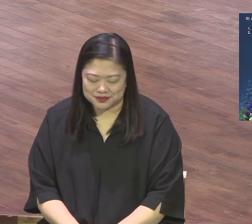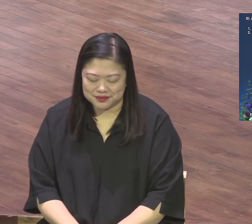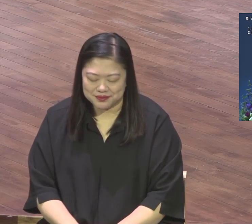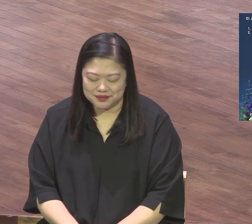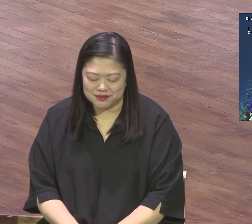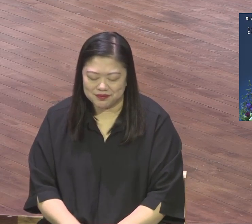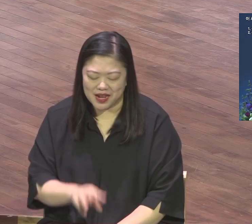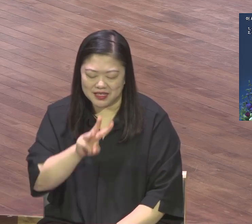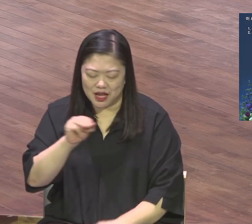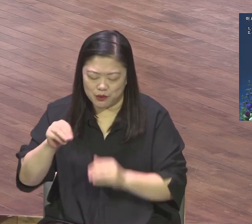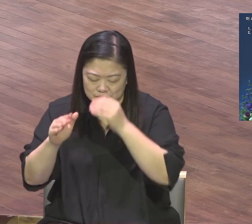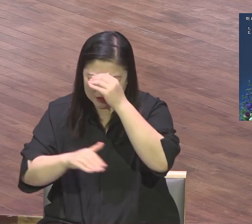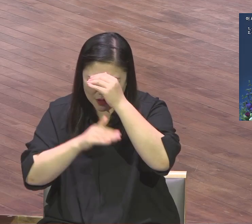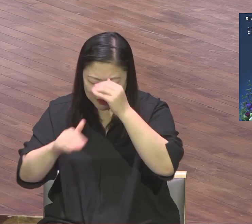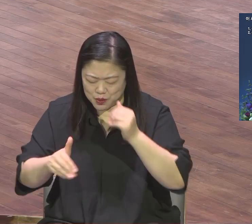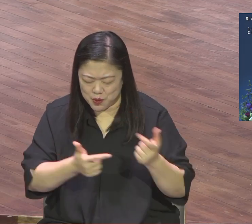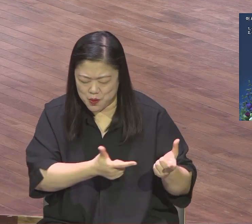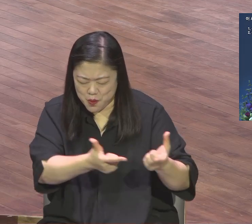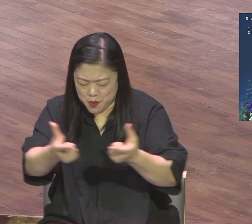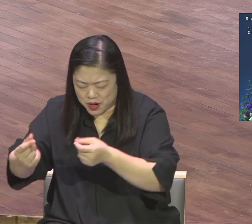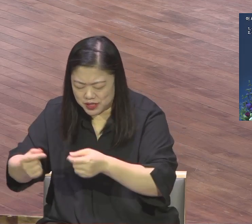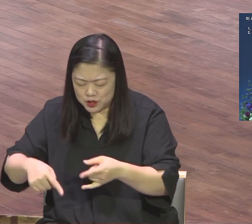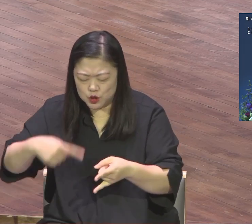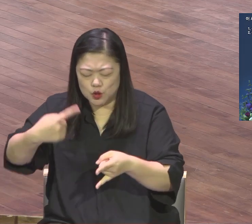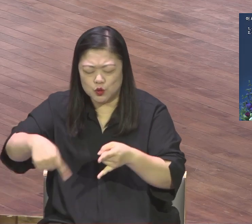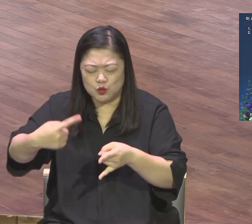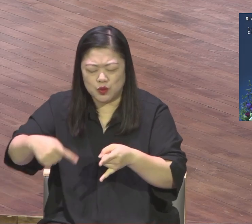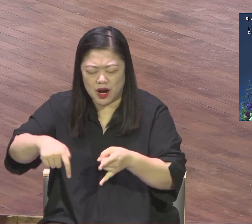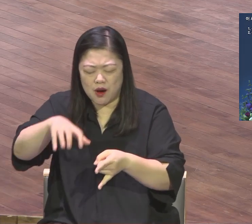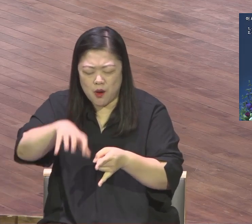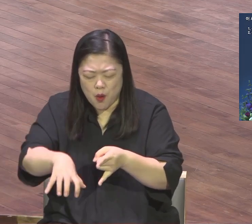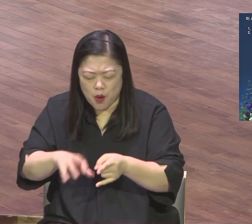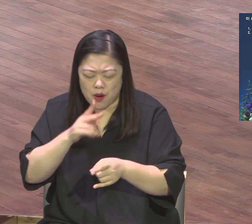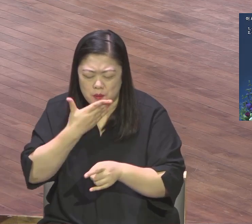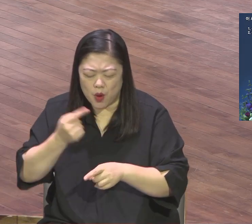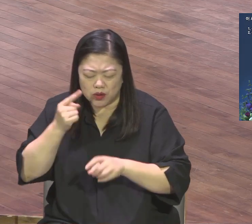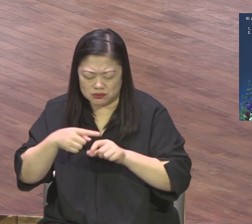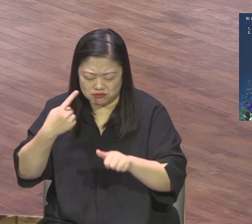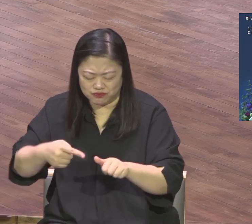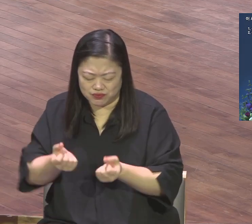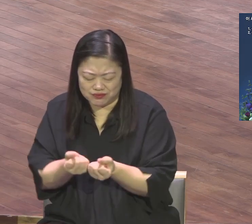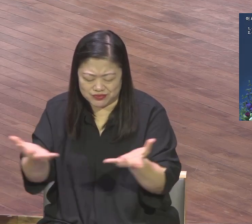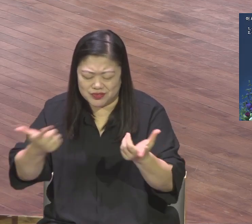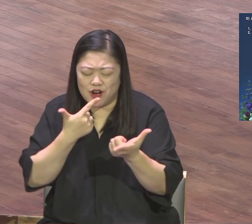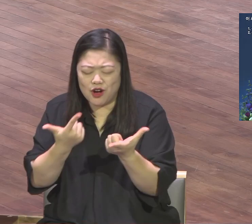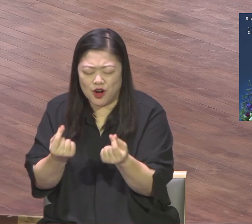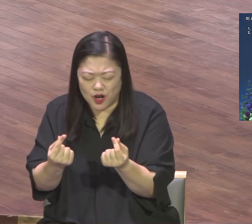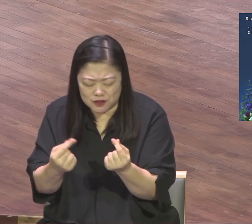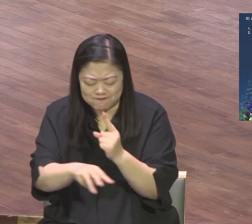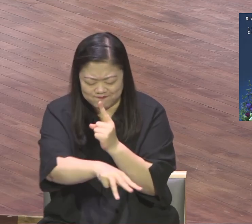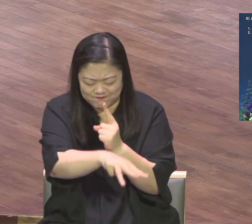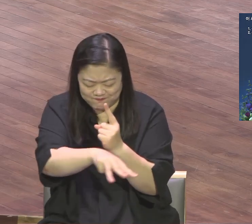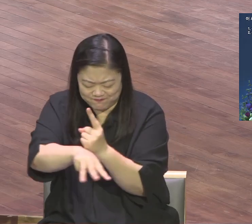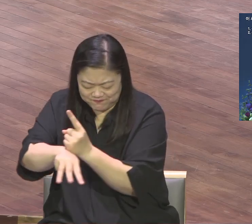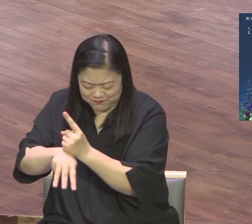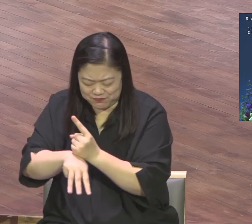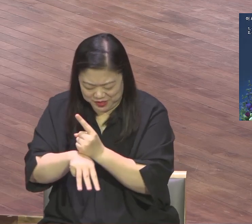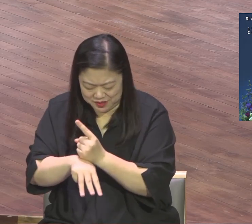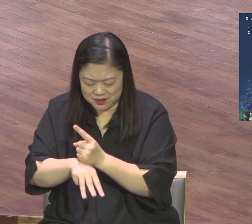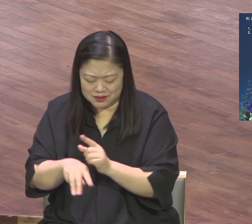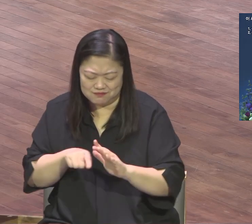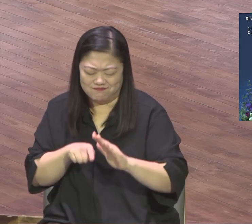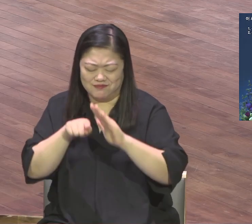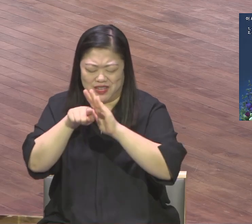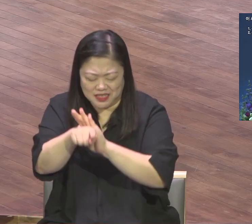이 시대의 두란노 서운 운동을 일으키는 주역들이 되게 도와주옵소서. 3.1조 3운동을 통해서 하나님